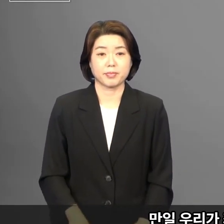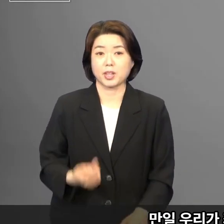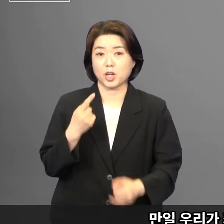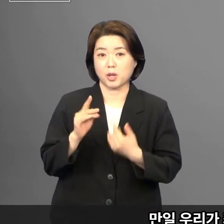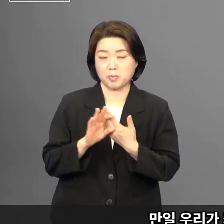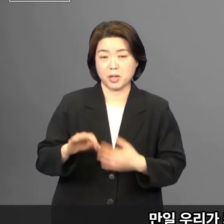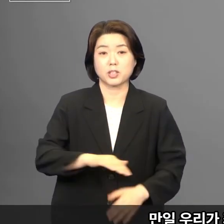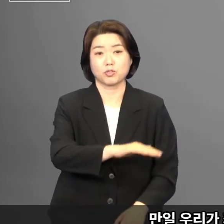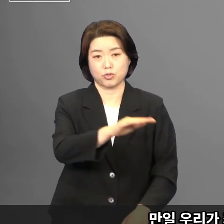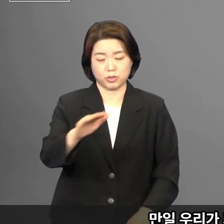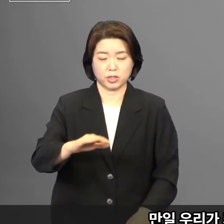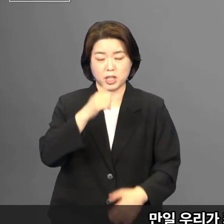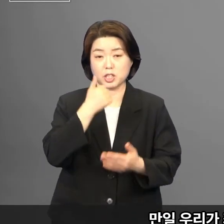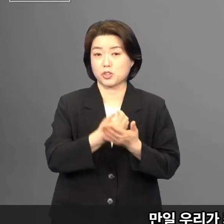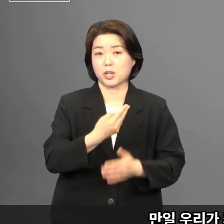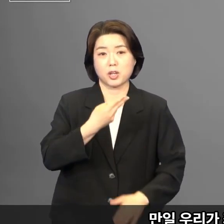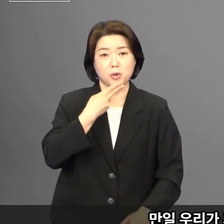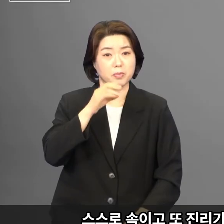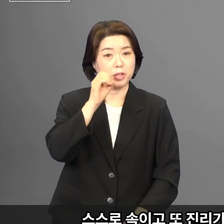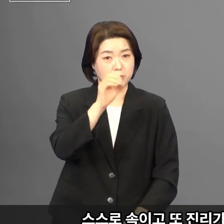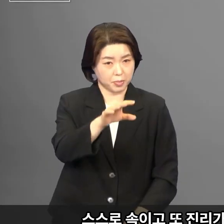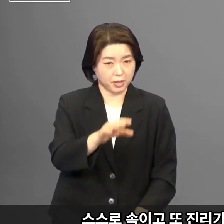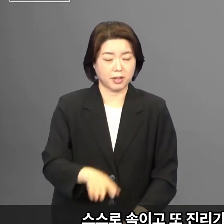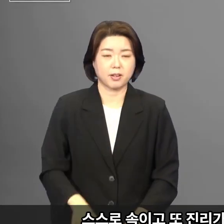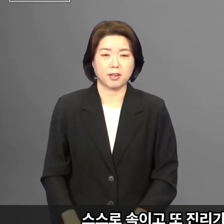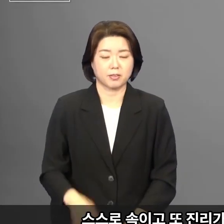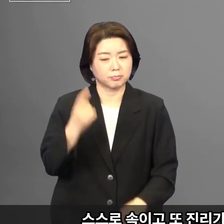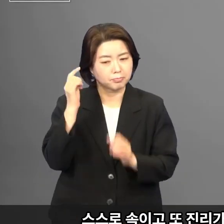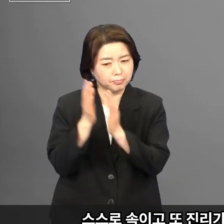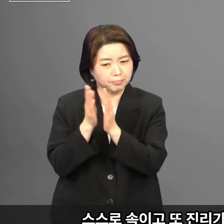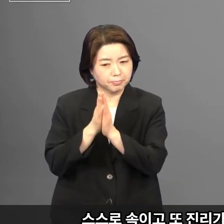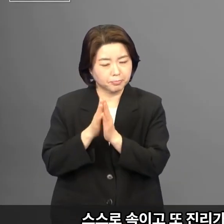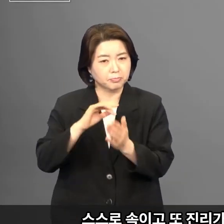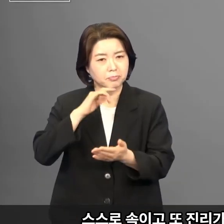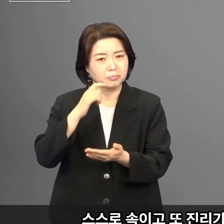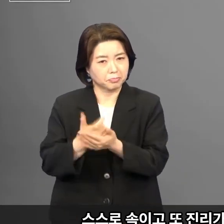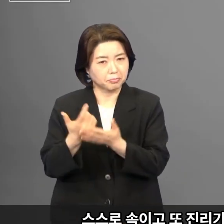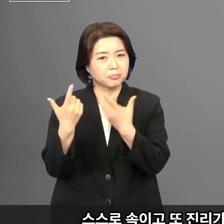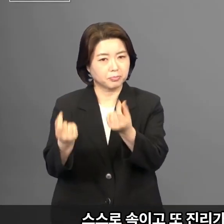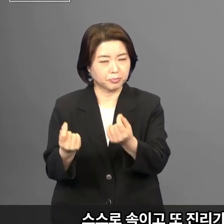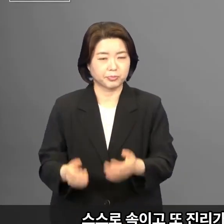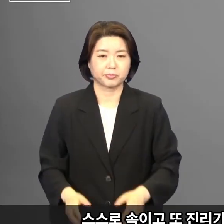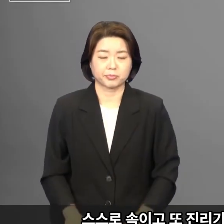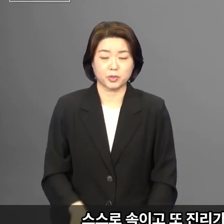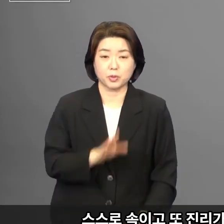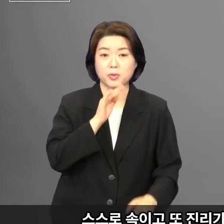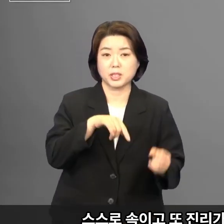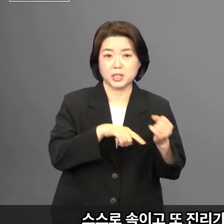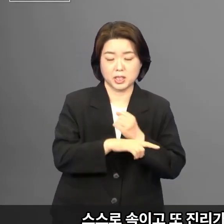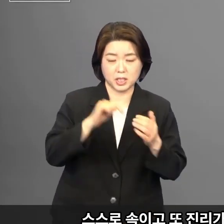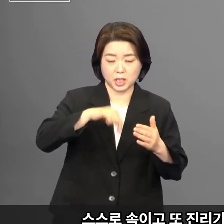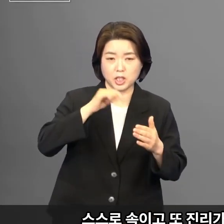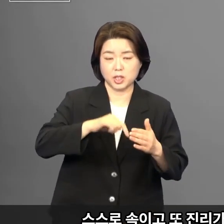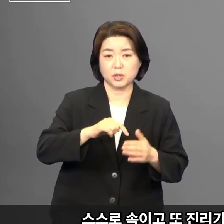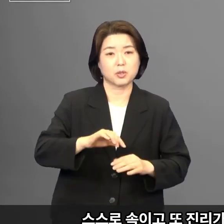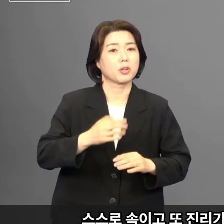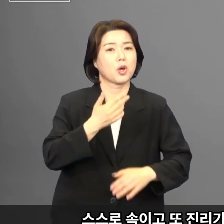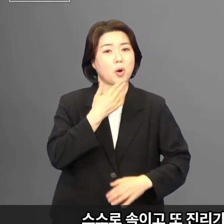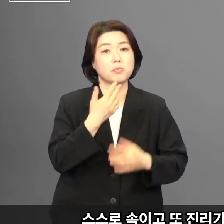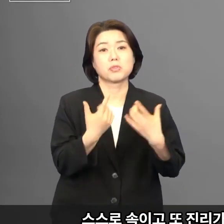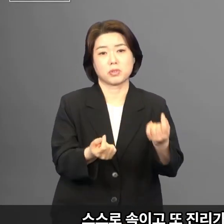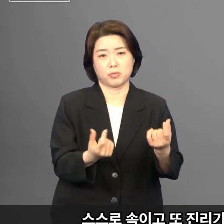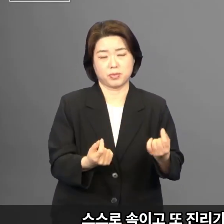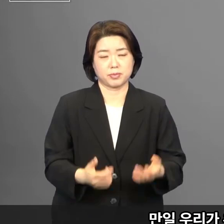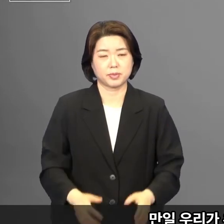만일 우리가 죄가 없다고 말하면 스스로 속이고 또 진리가 우리 속에 있지 아니할